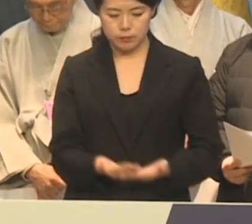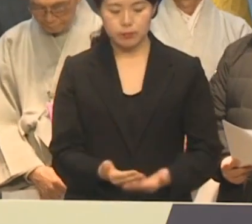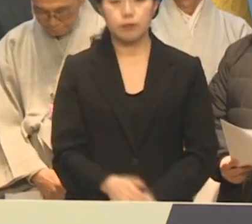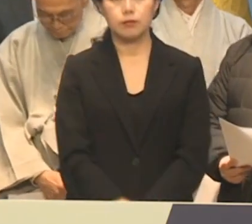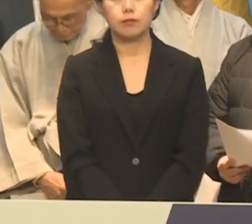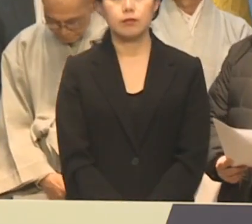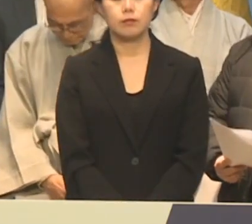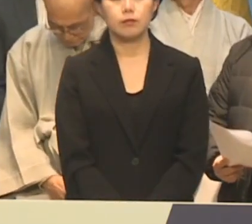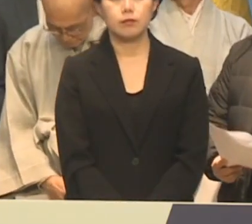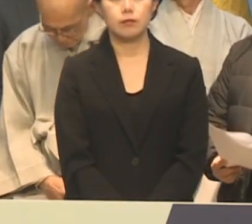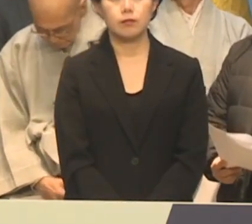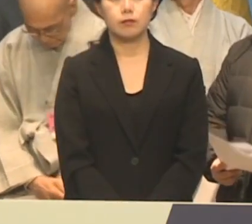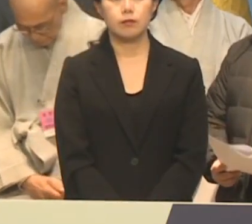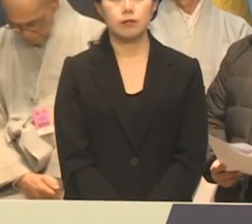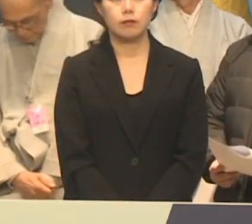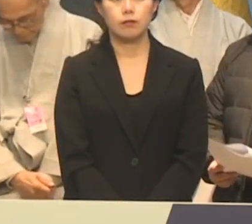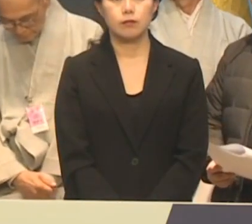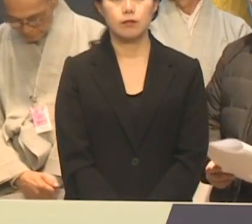하겠습니다.